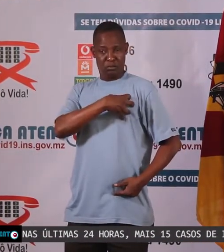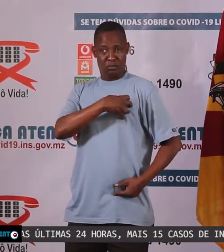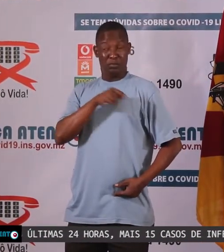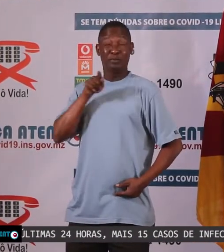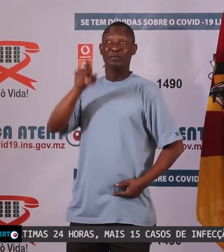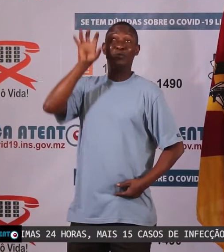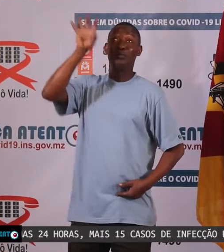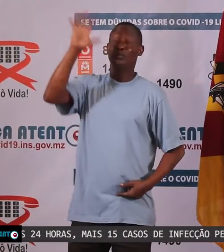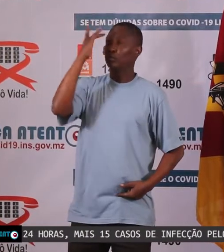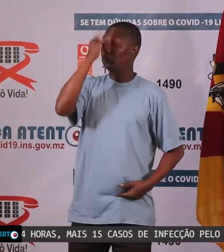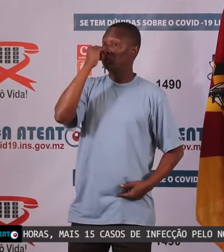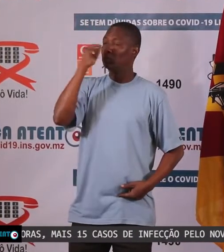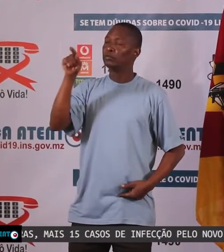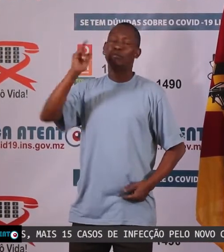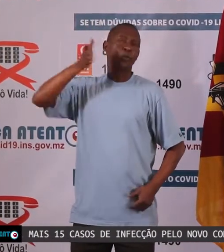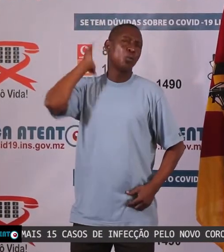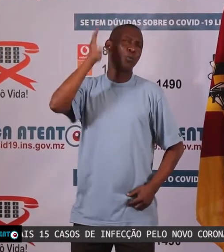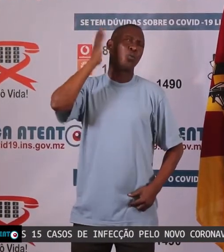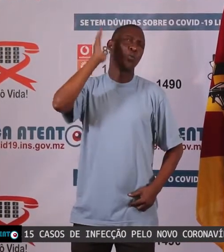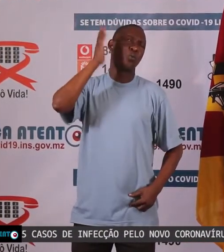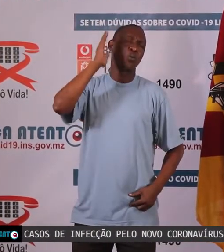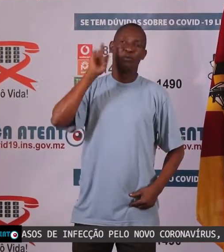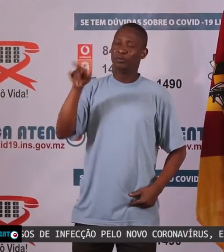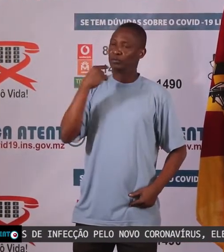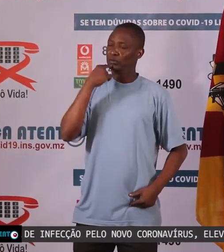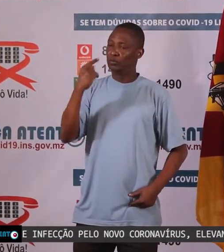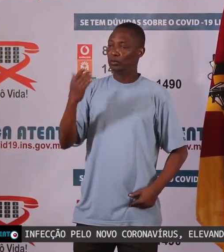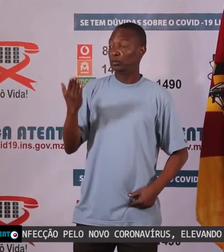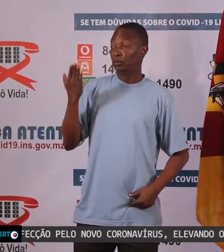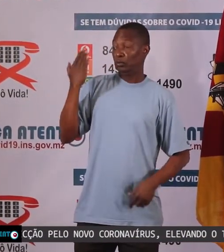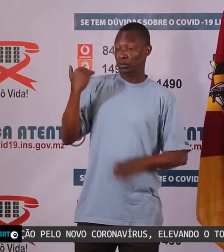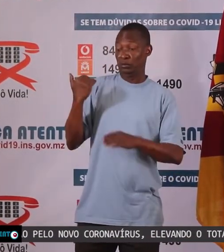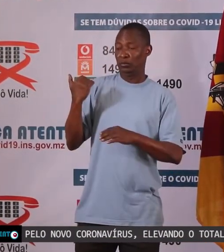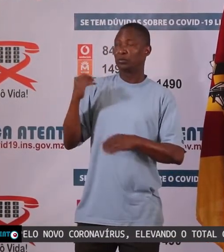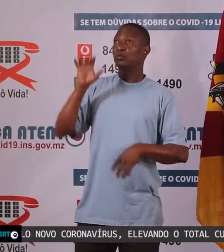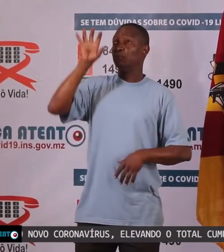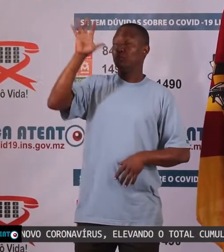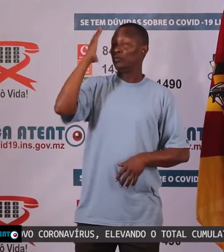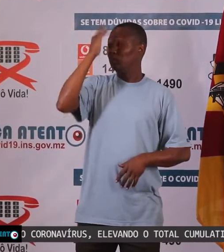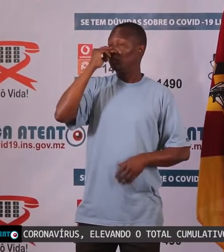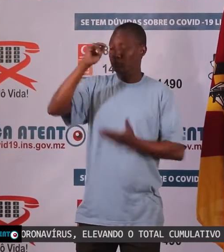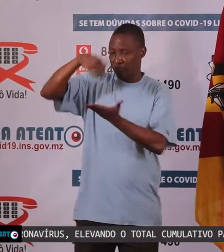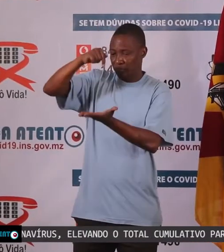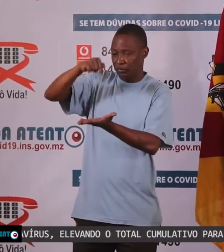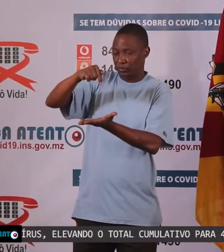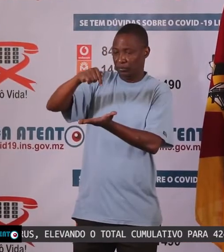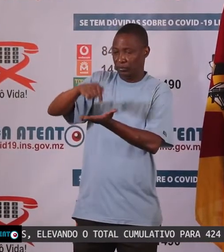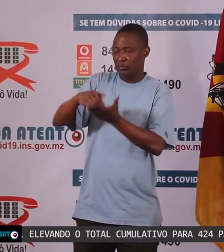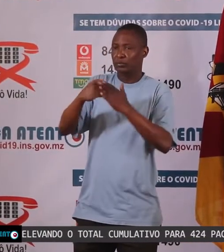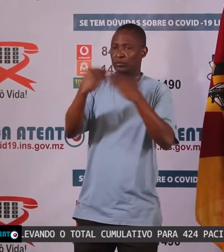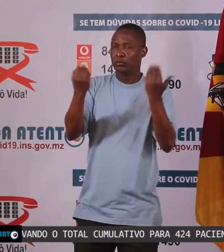desde o registro dos casos de Covid-19 na cidade de Nampula, no dia 24 de